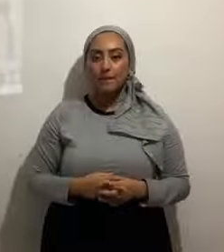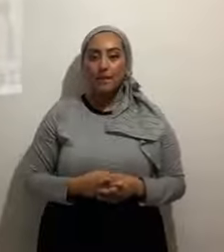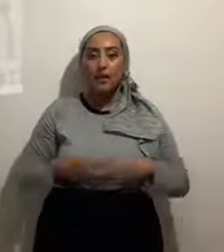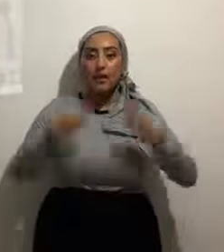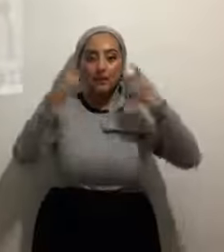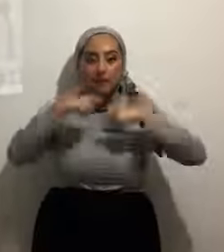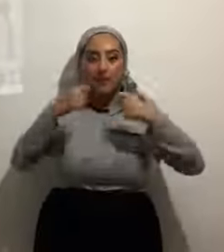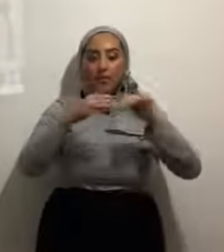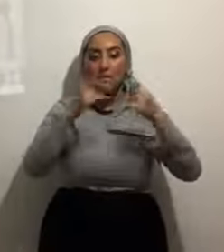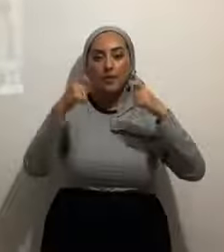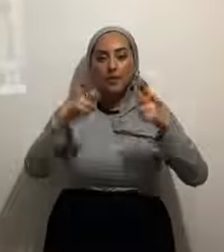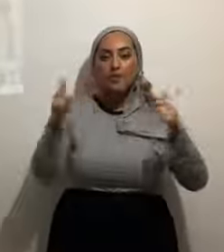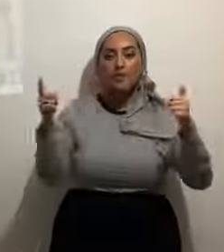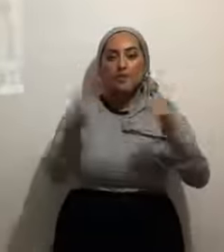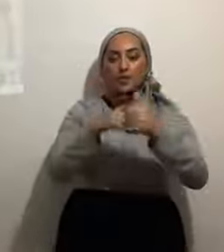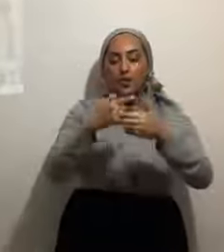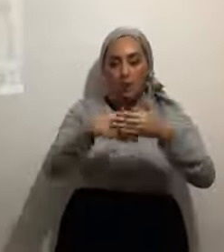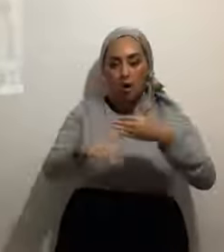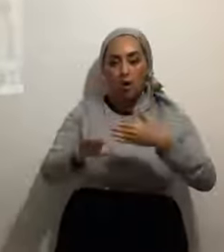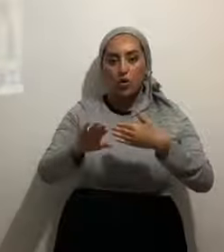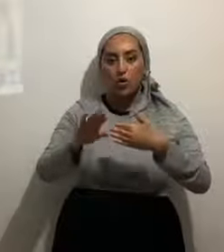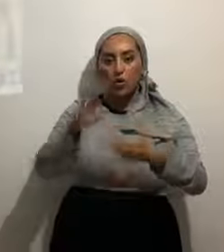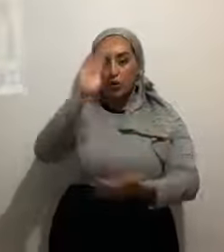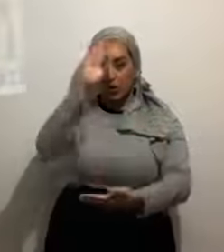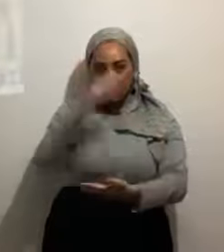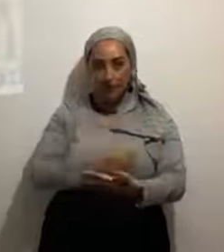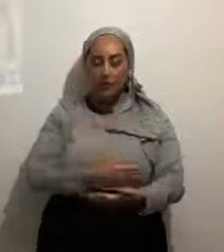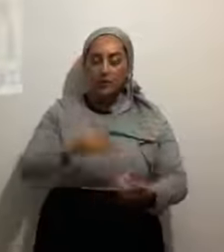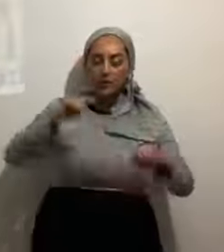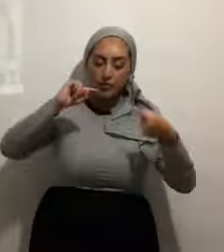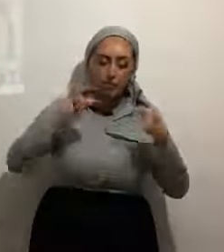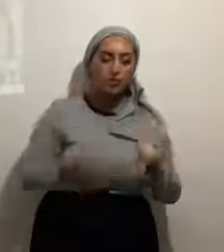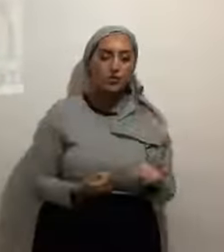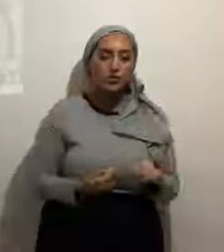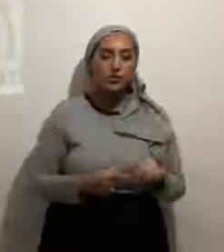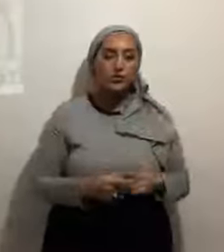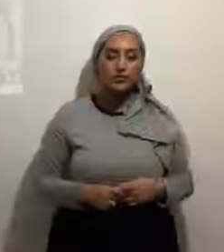se llora por hijo unigénito, afligiéndose por él como quien se aflige por el primogénito.